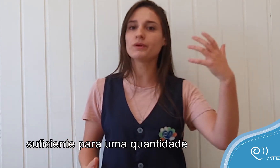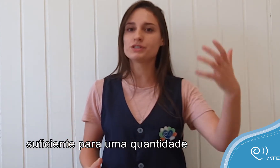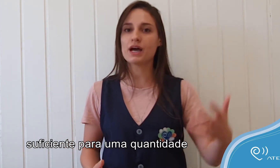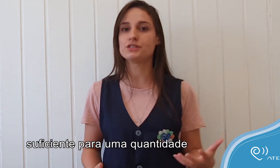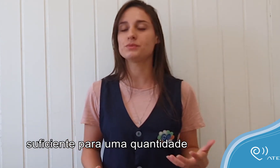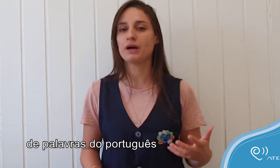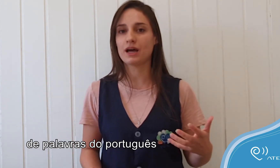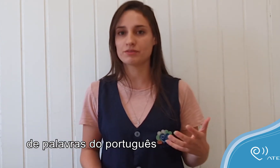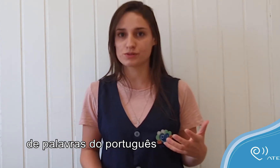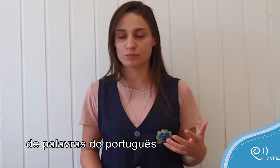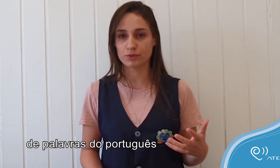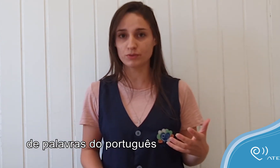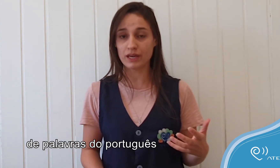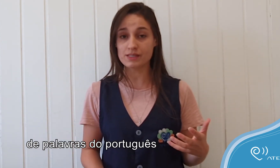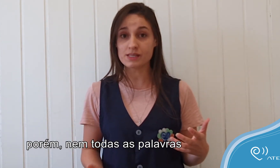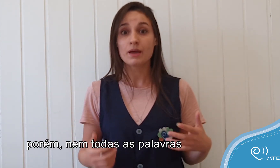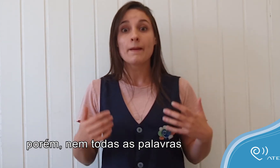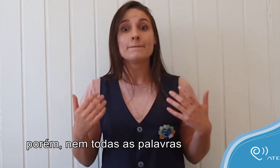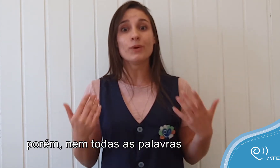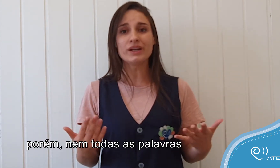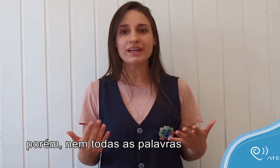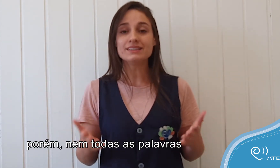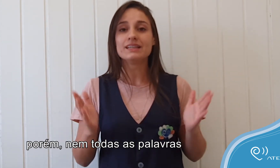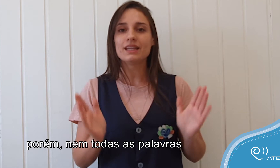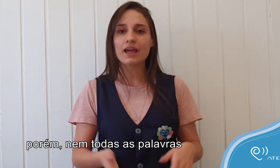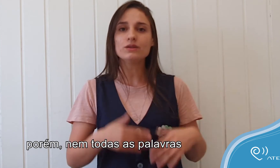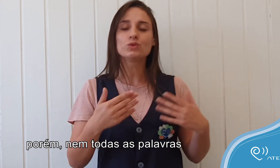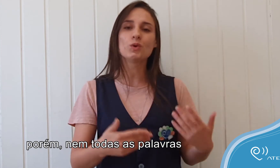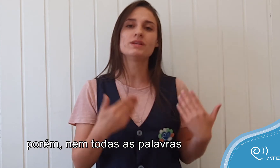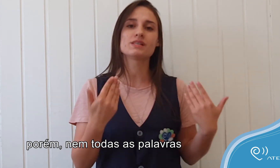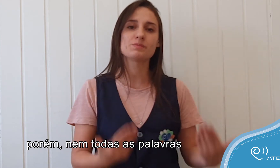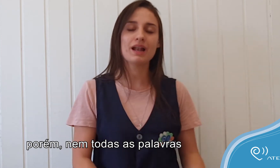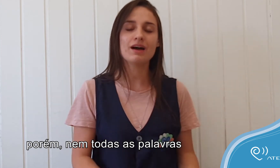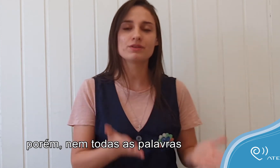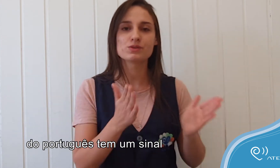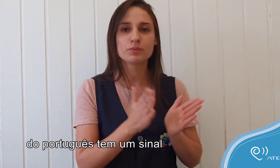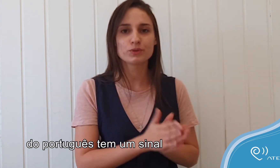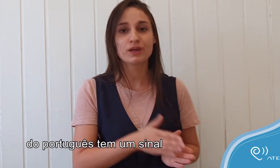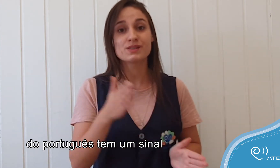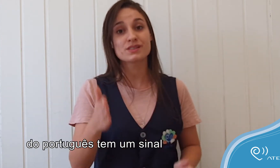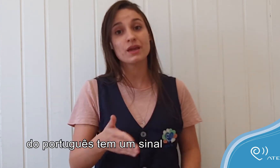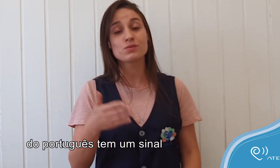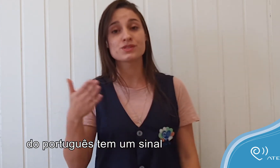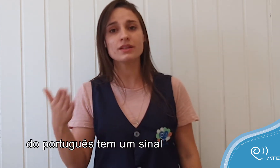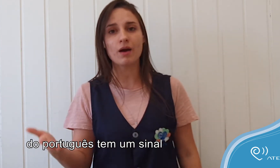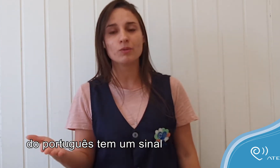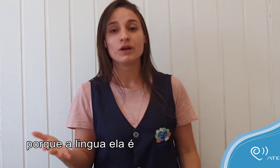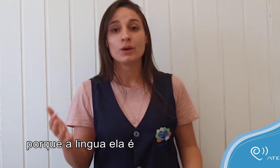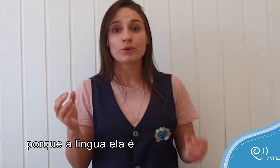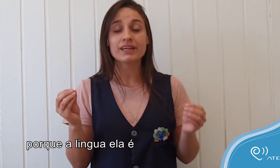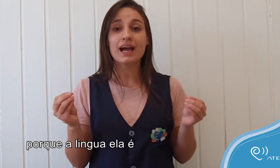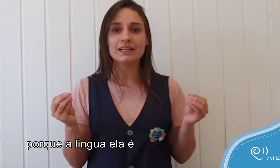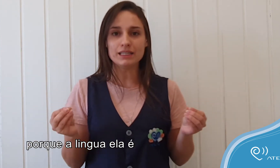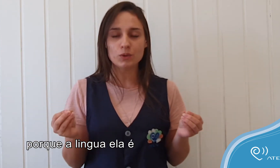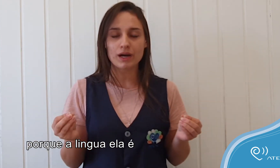quantidade de palavras do português, porém nem todas as palavras do português têm um sinal, porque a língua ela